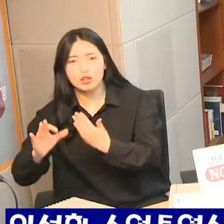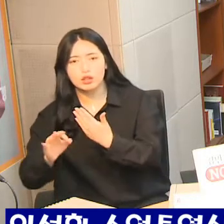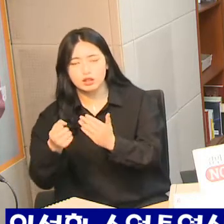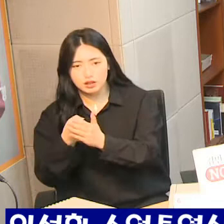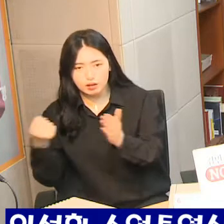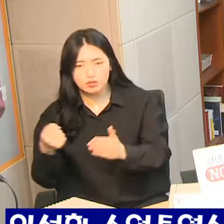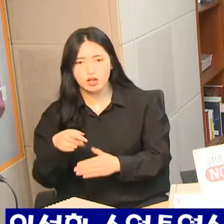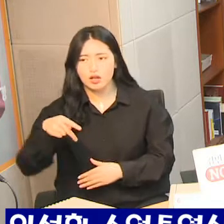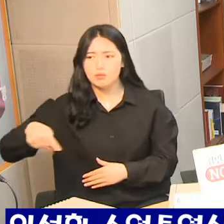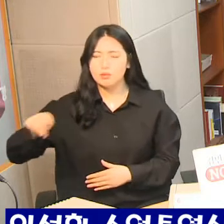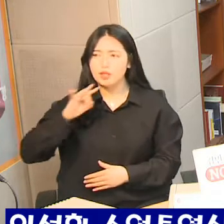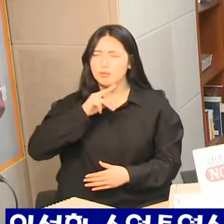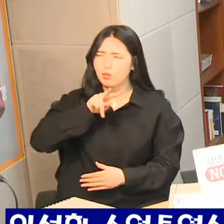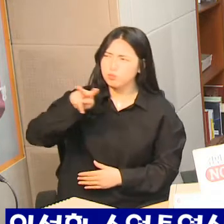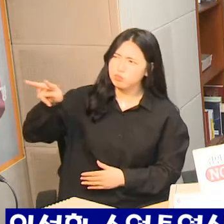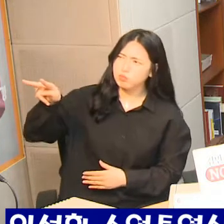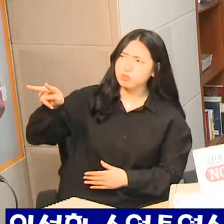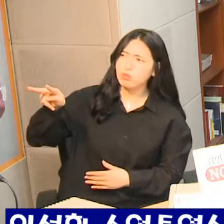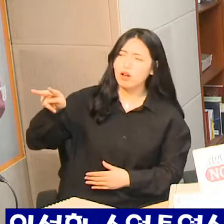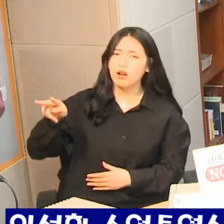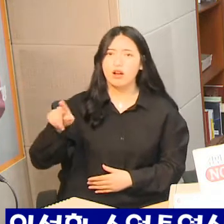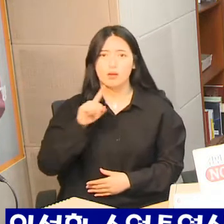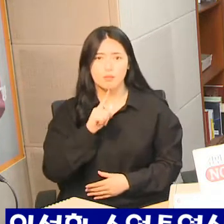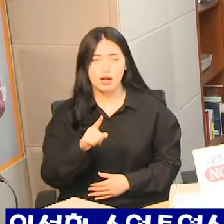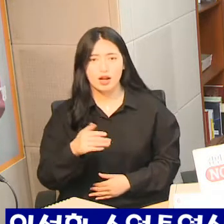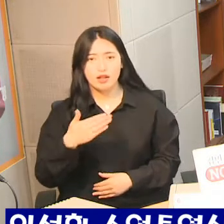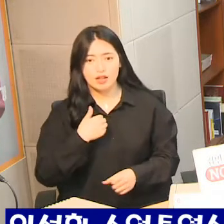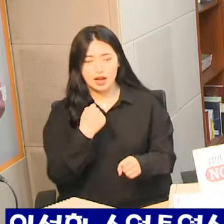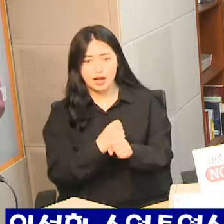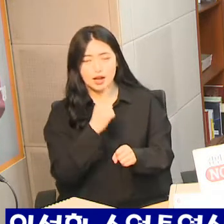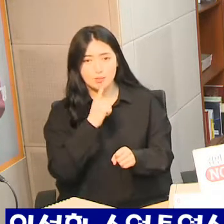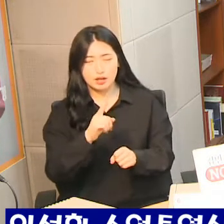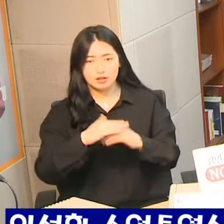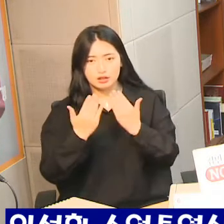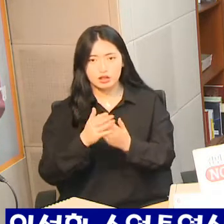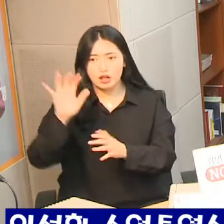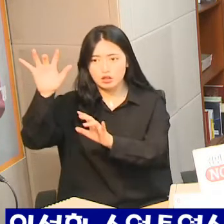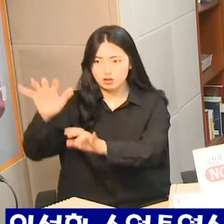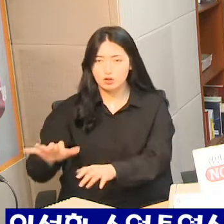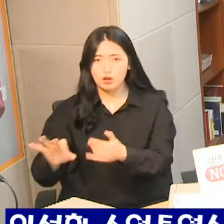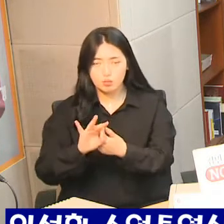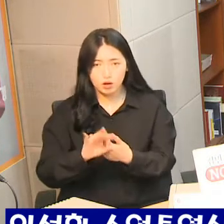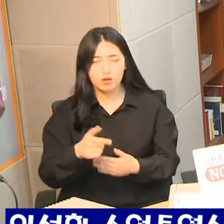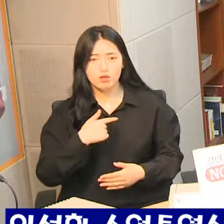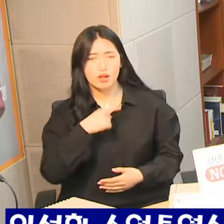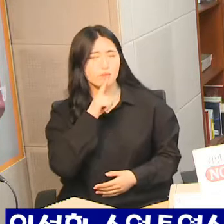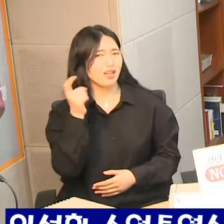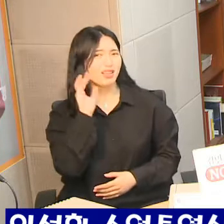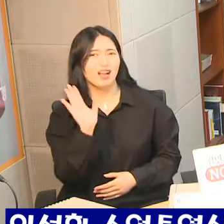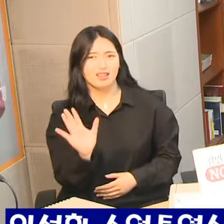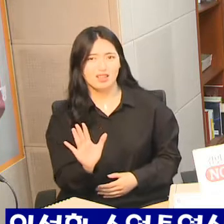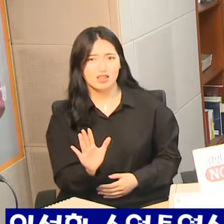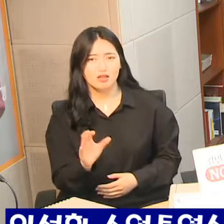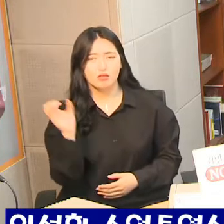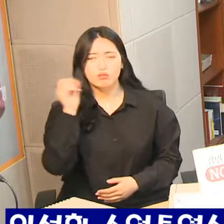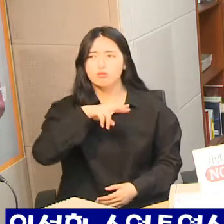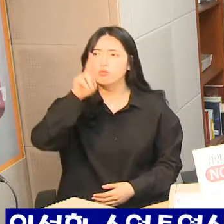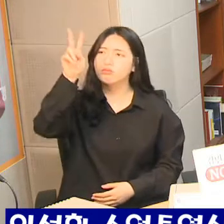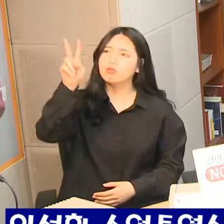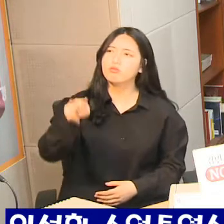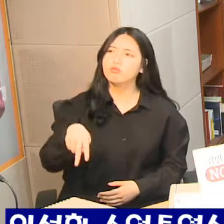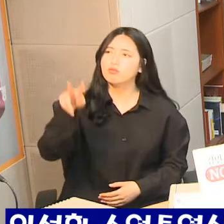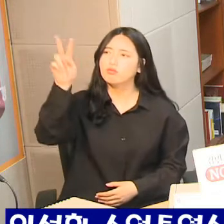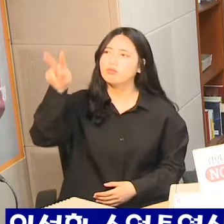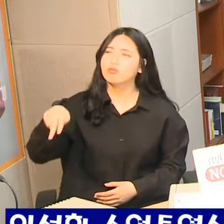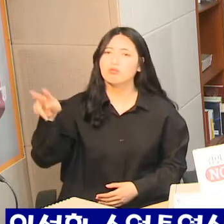없어요. 파워포인트만 보느라고. 그리고 파워포인트에 네. 내가 할 멘트를 다 써놓으면 사람들은 내 말을 듣지 않아요. 아하. 그냥 읽죠. 아,